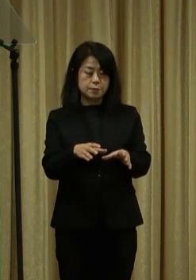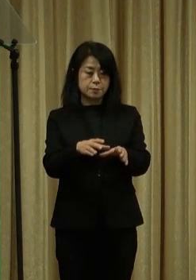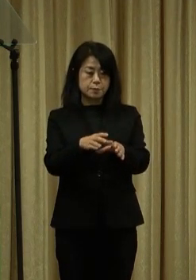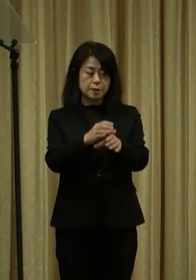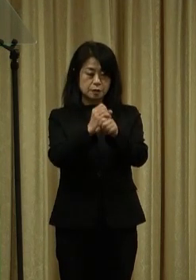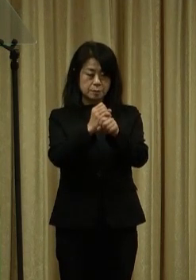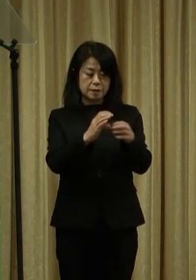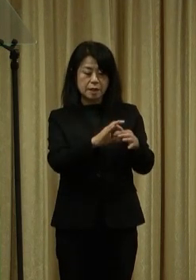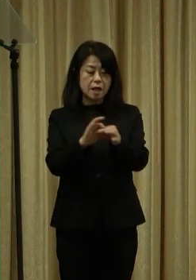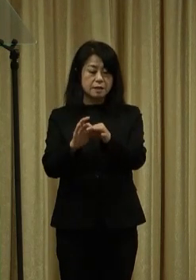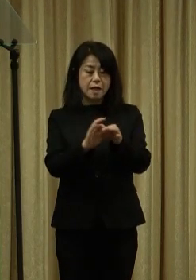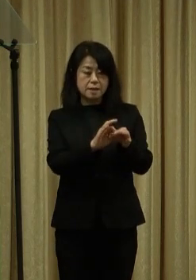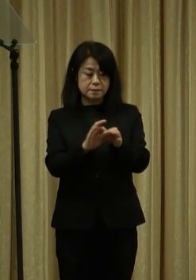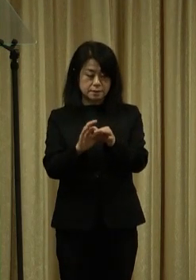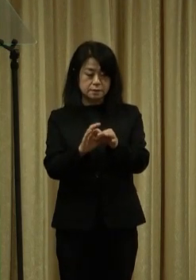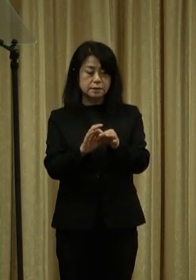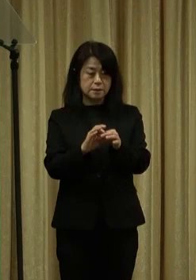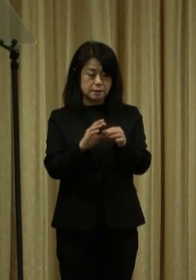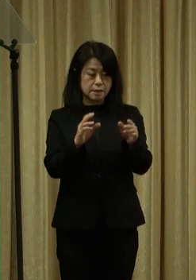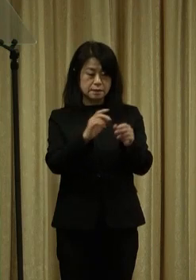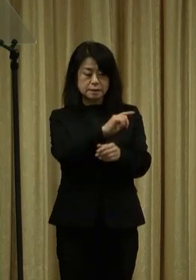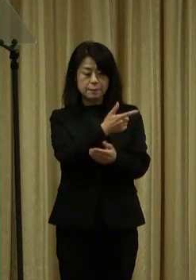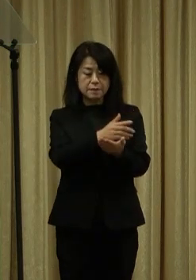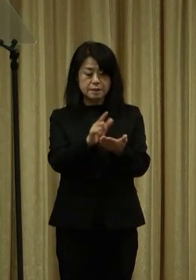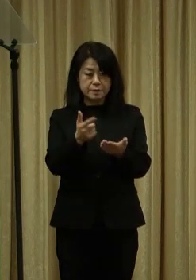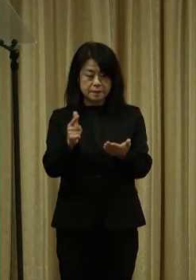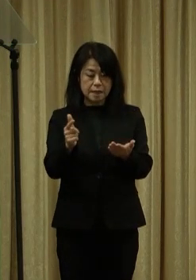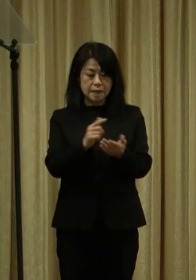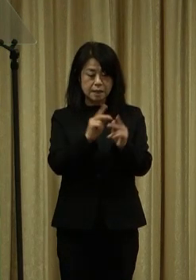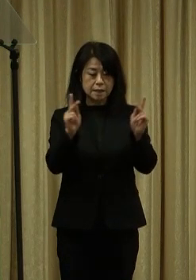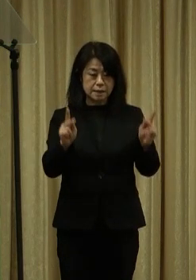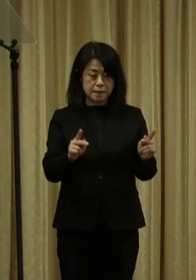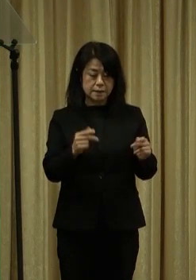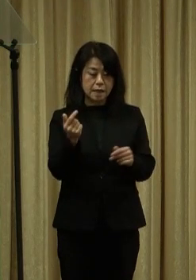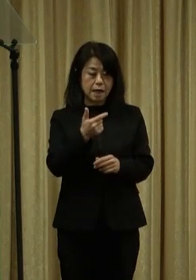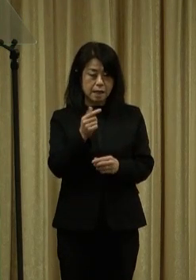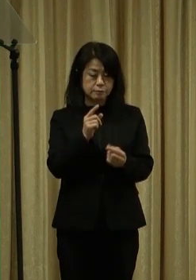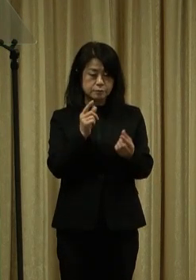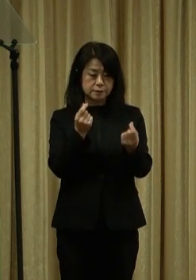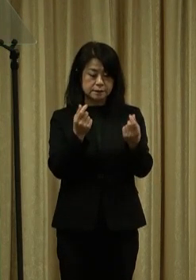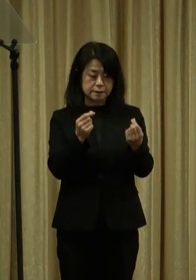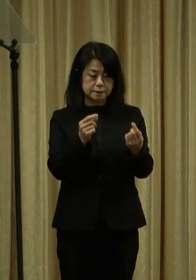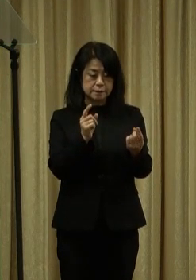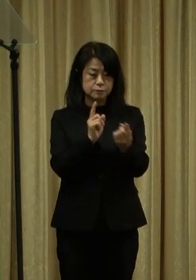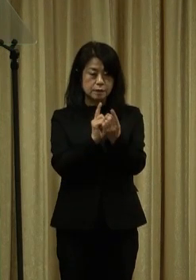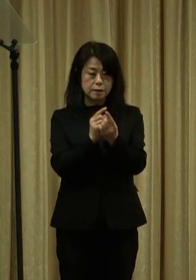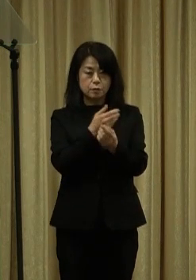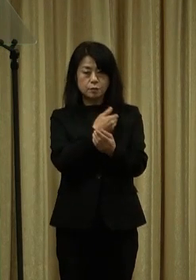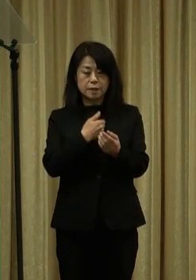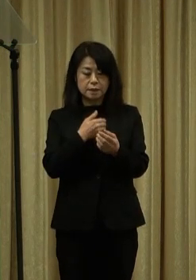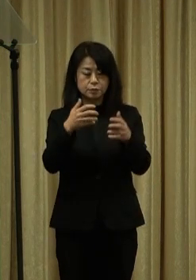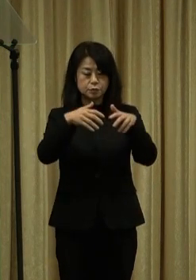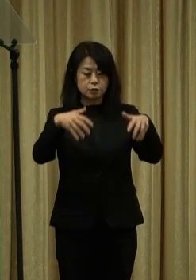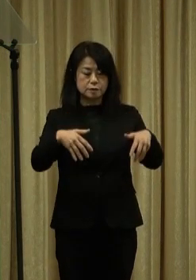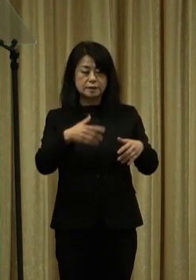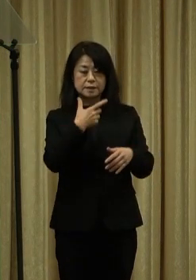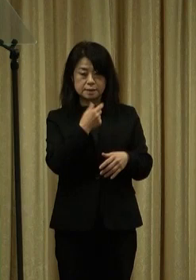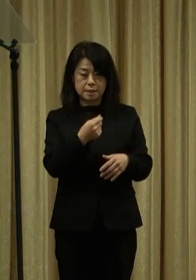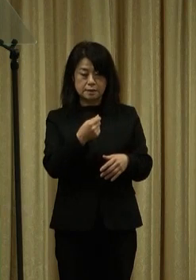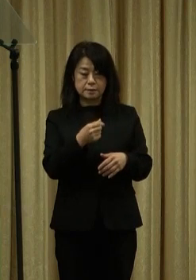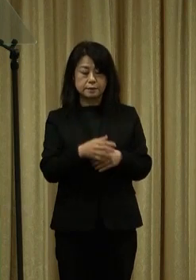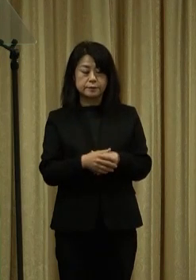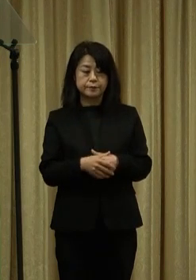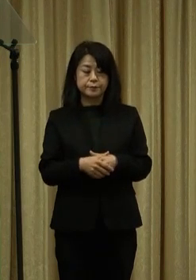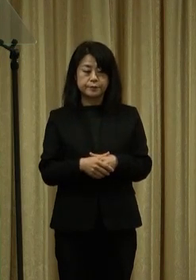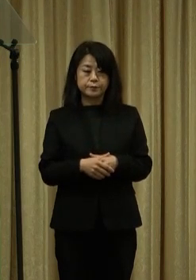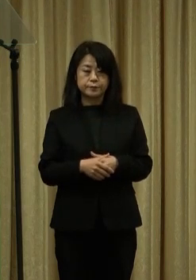まざまな課題に、スピーディーにそして的確に対応できる組織にしたいということがあります。ま